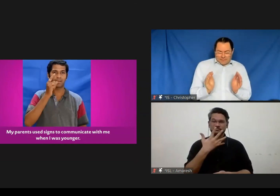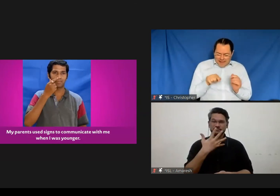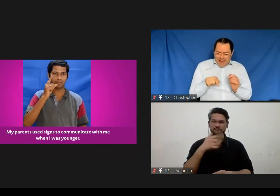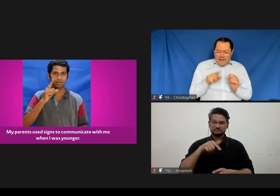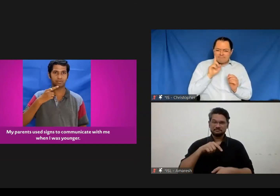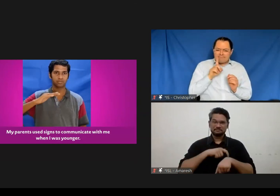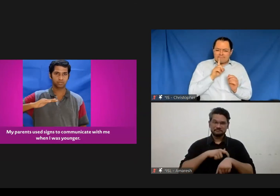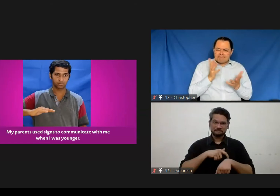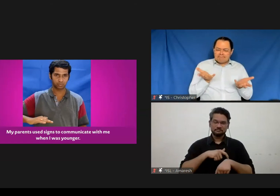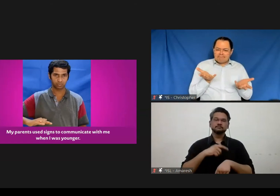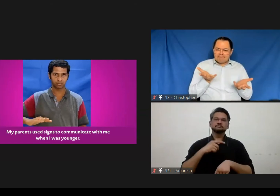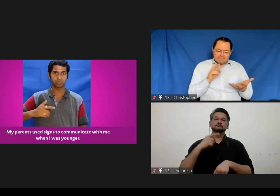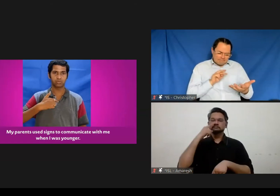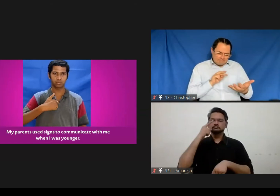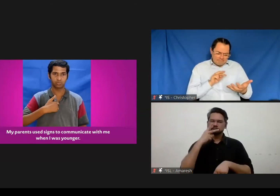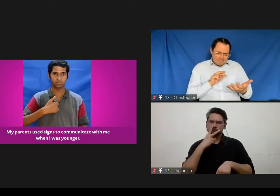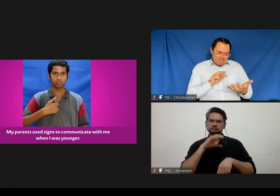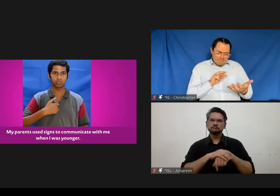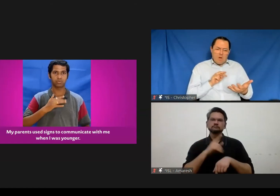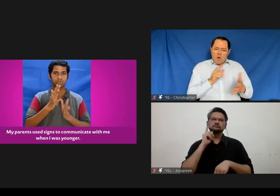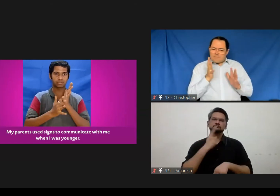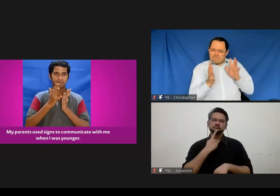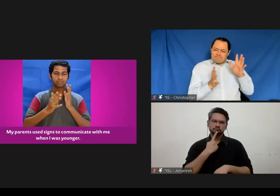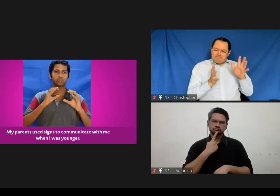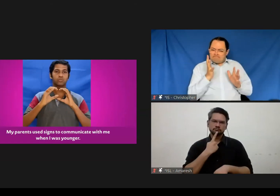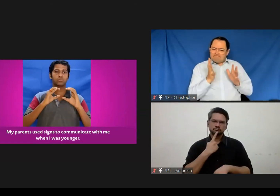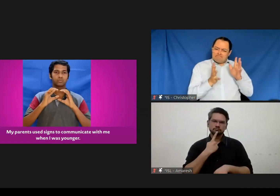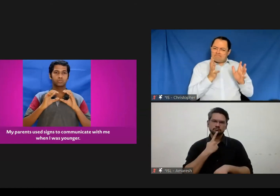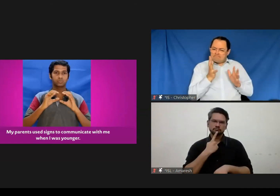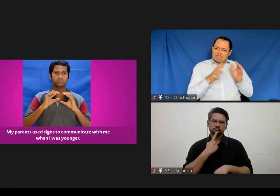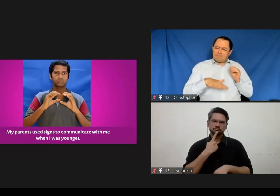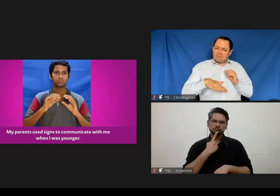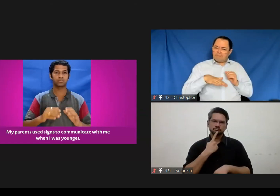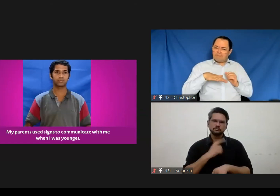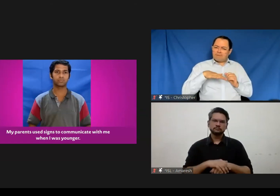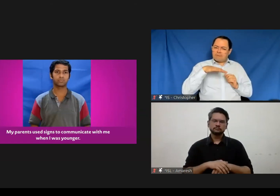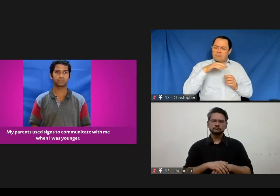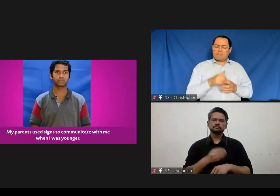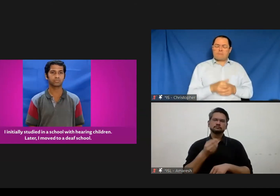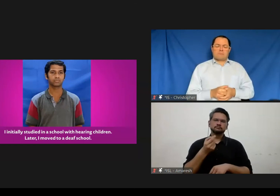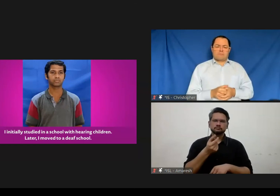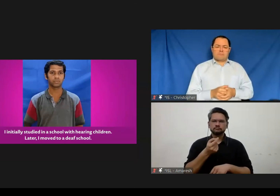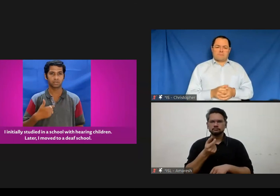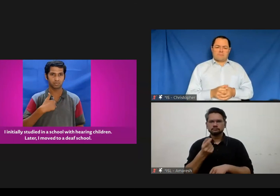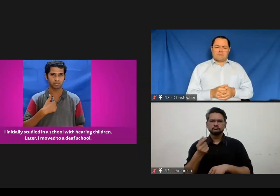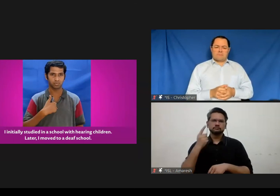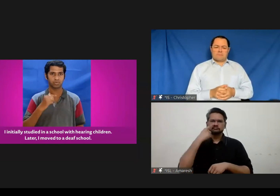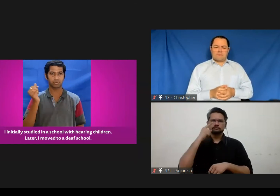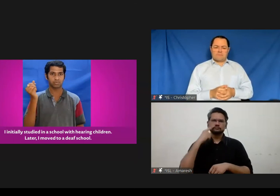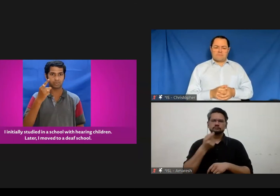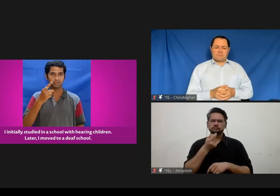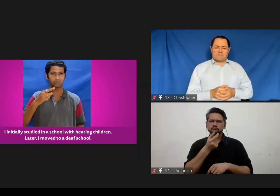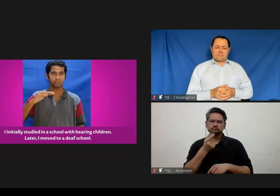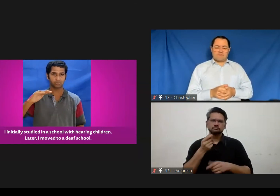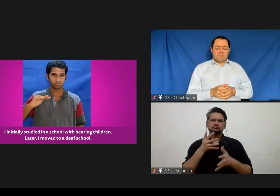मो बापा मा छोटो बेळु मो सह साइन रे जोगाजोग करथिले